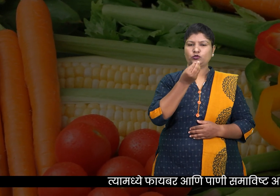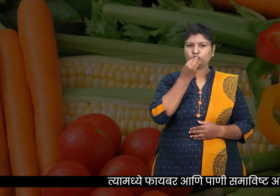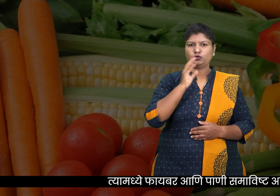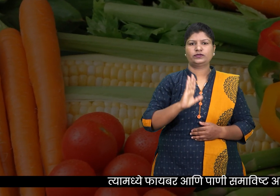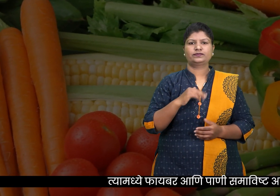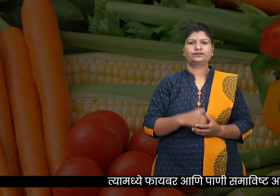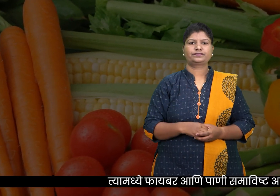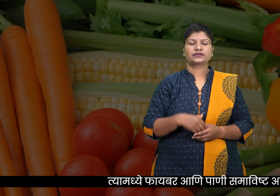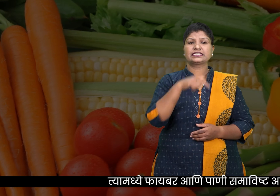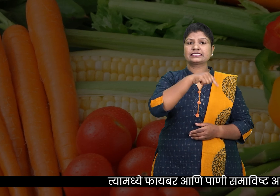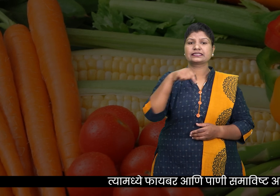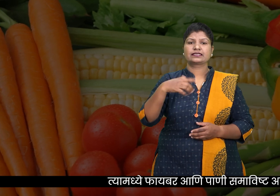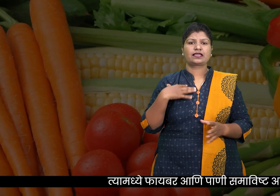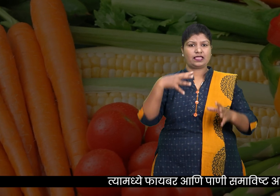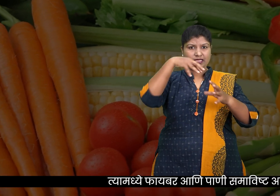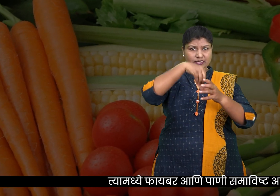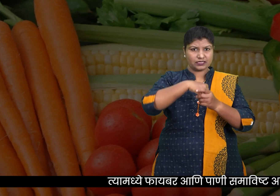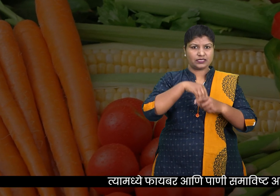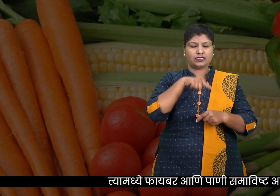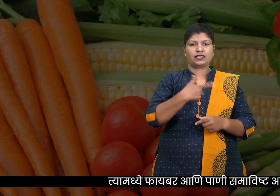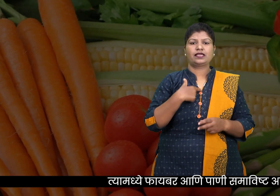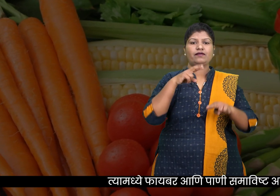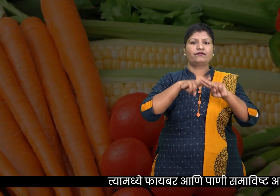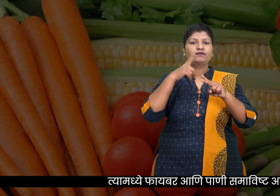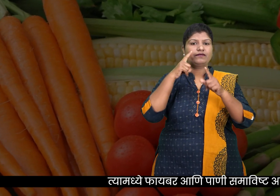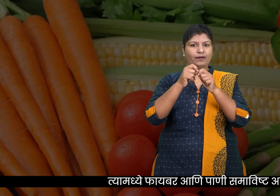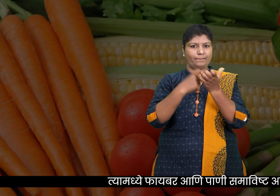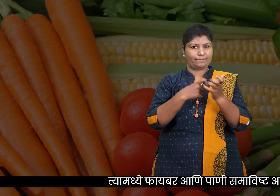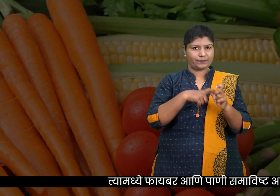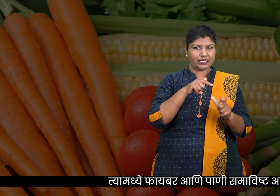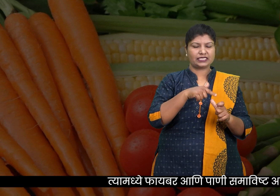त्यामध्ये फायबर आणि पाणी समाविष्ट आहे.